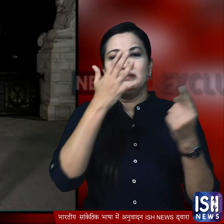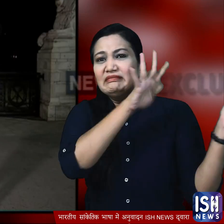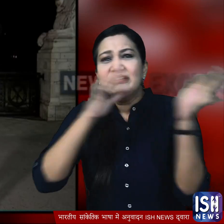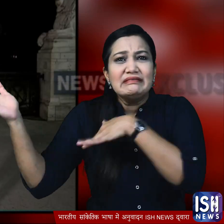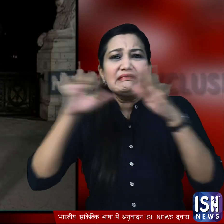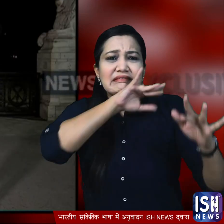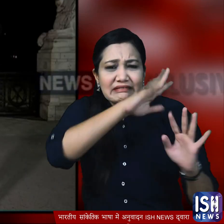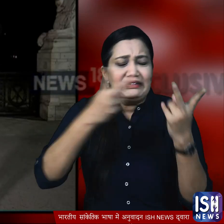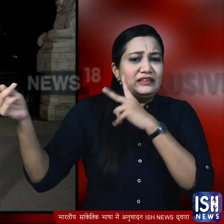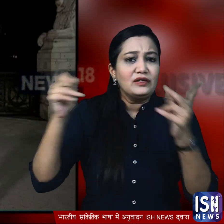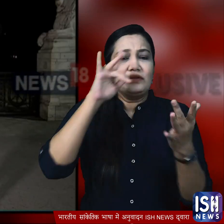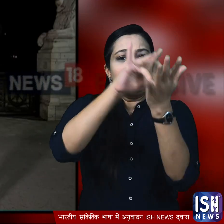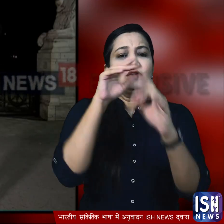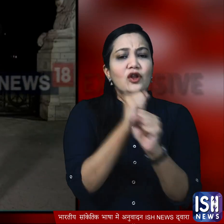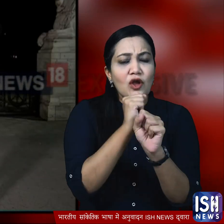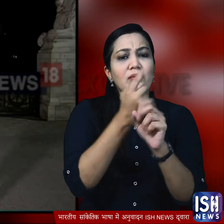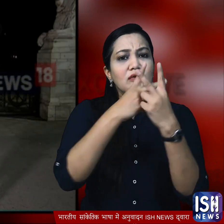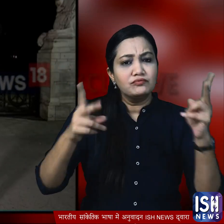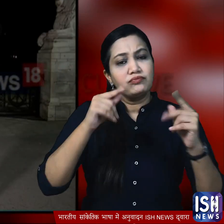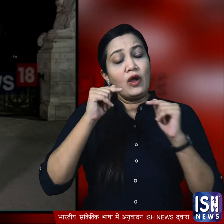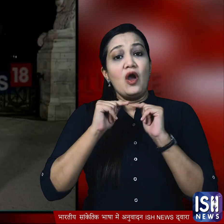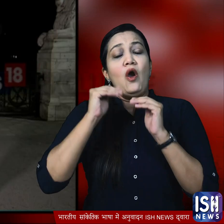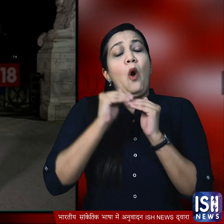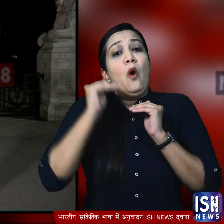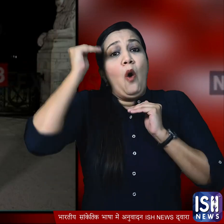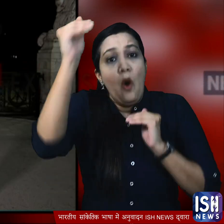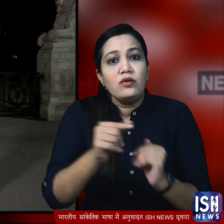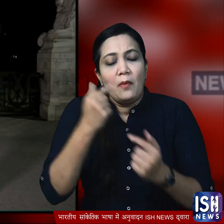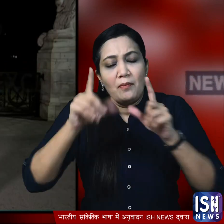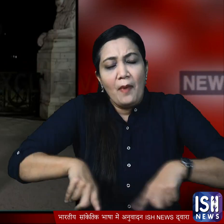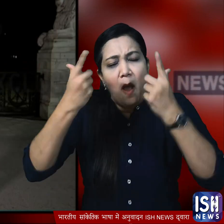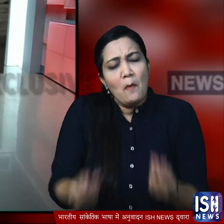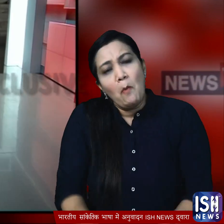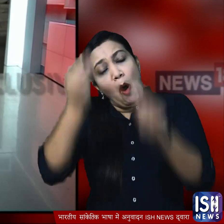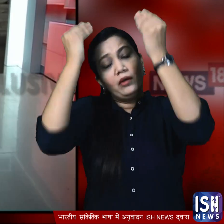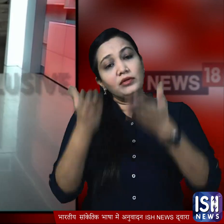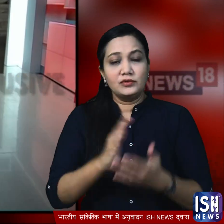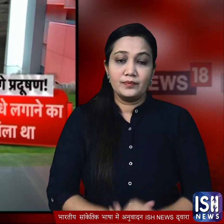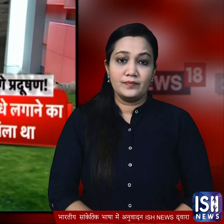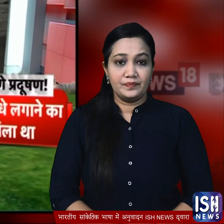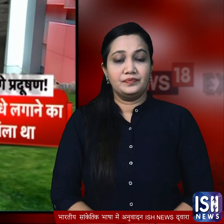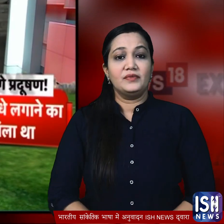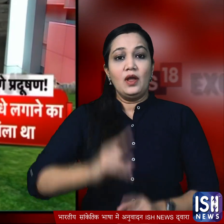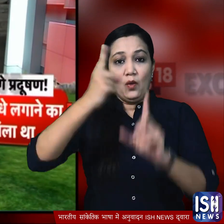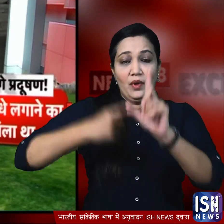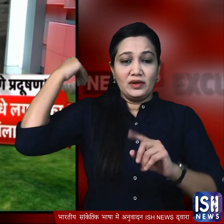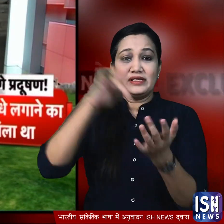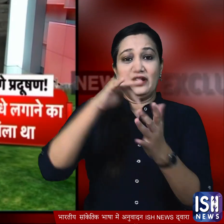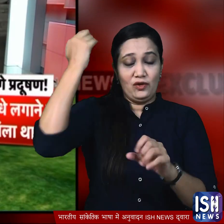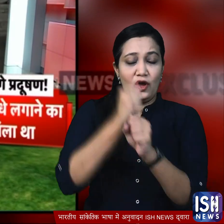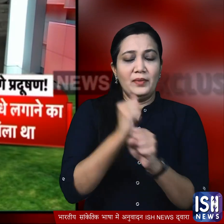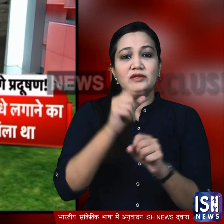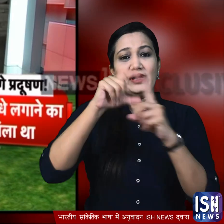प्रदूषण से निपटने के लिए उसने केंद्र के दिए लक्ष्य से भी ज्यादा पौधे लगाए। न्यूज़ 18 के जावेद मंसूरी की रिपोर्ट है कि पिछले साल केंद्र सरकार